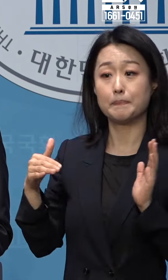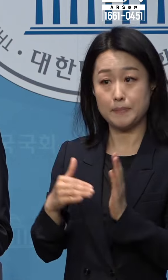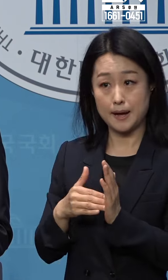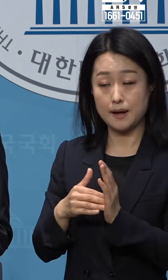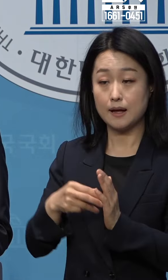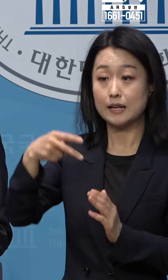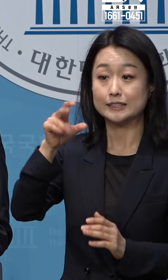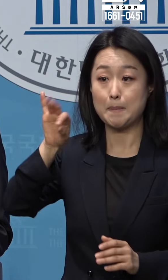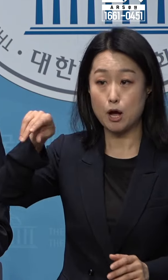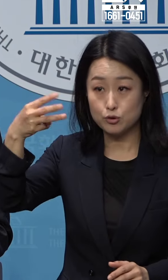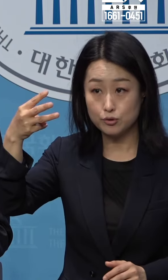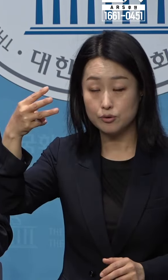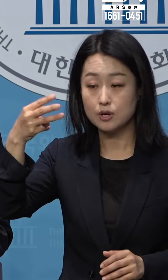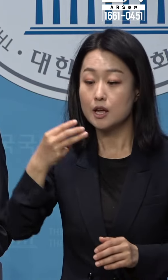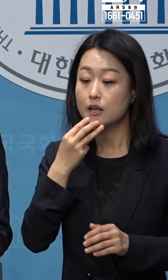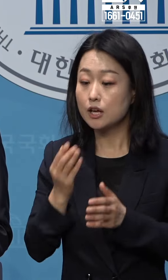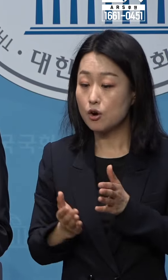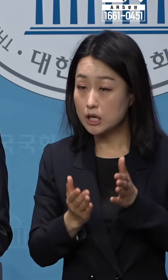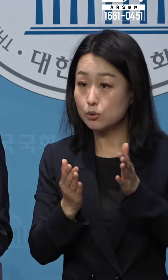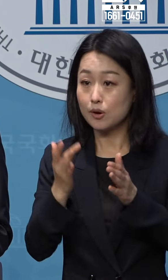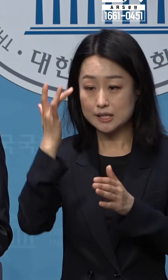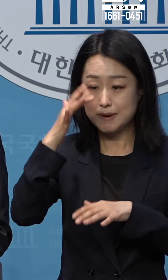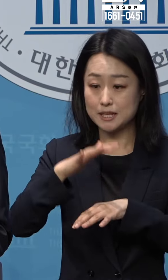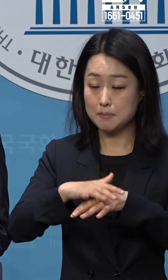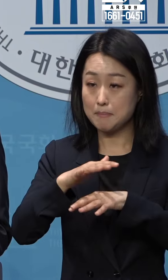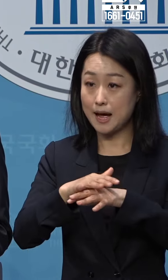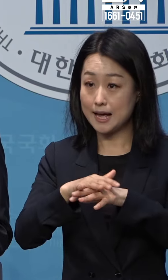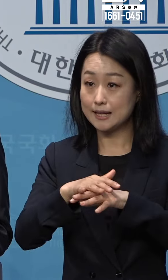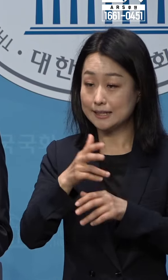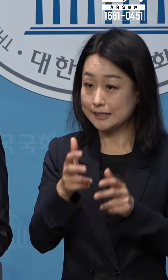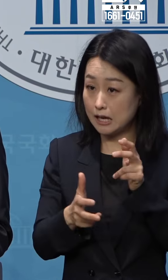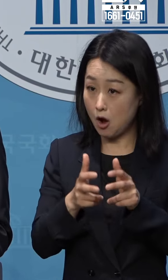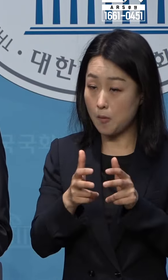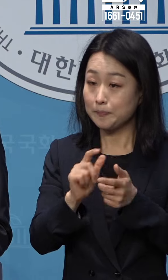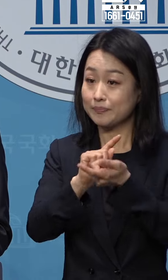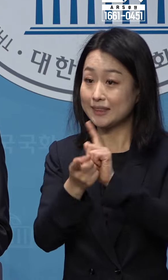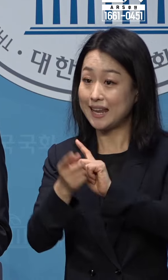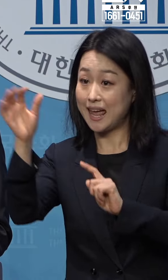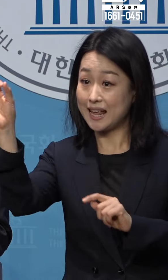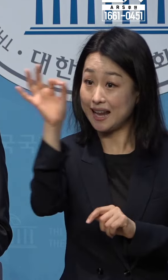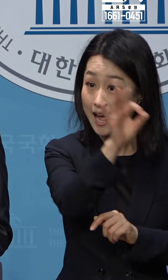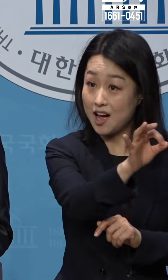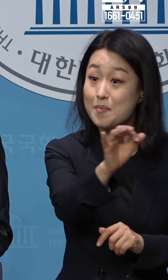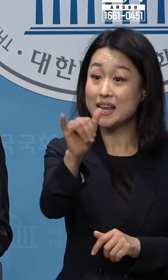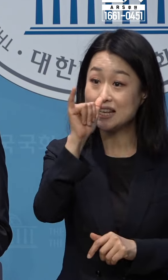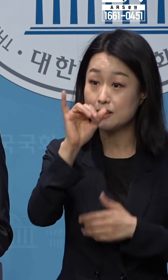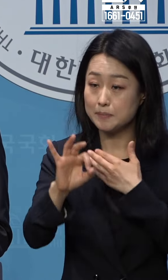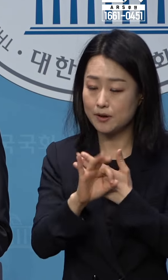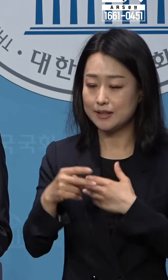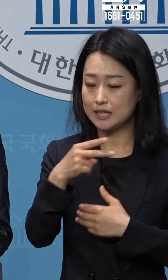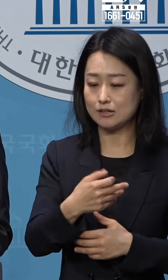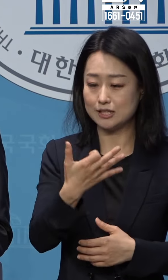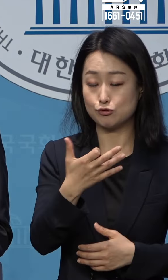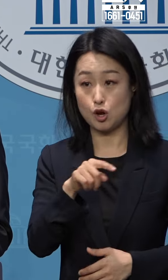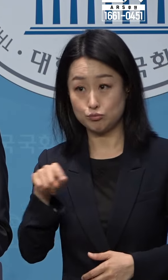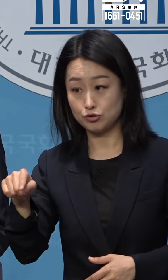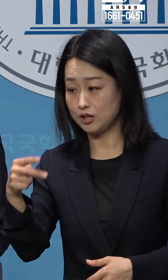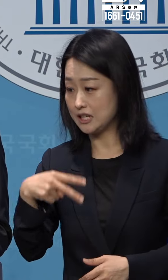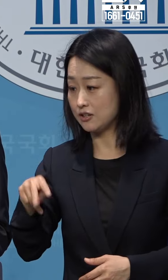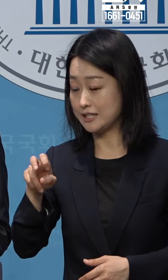쌍방울이 경기도의 스마트팜 지원 사업비를 이미 대납하는 2019년부터